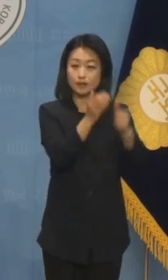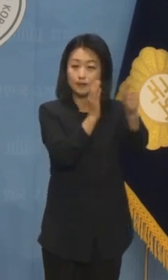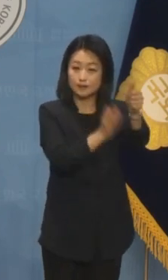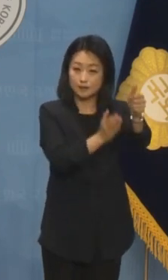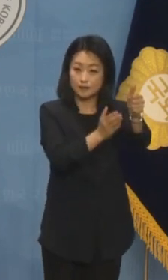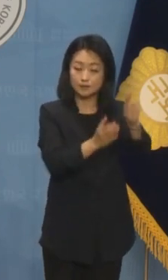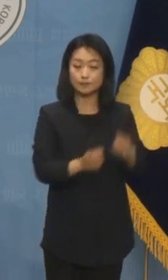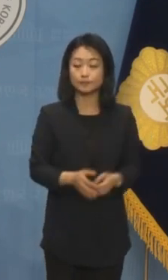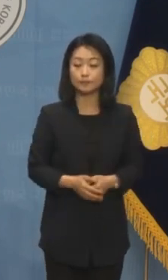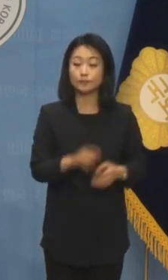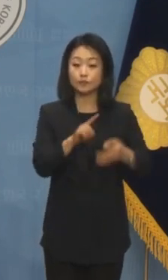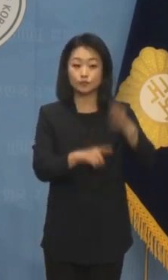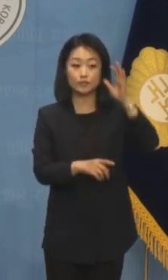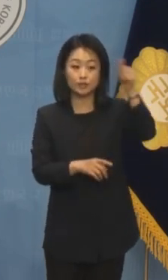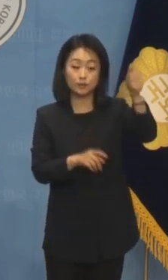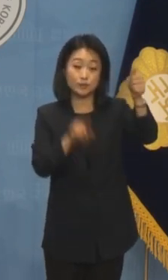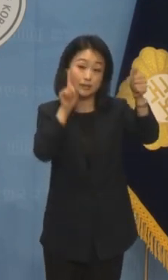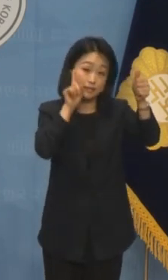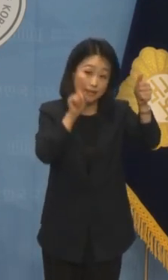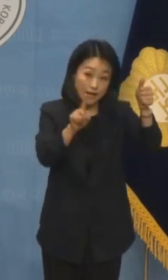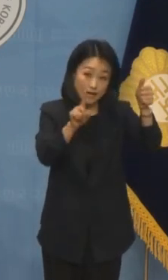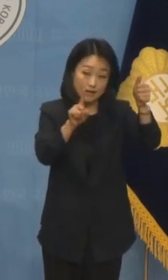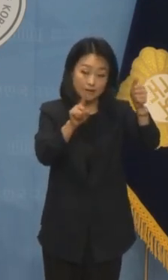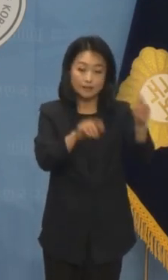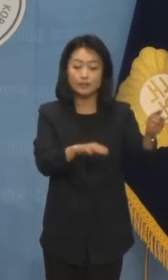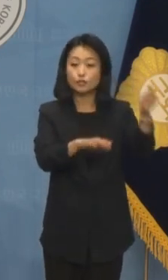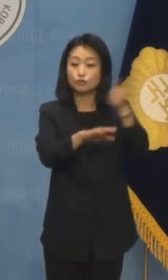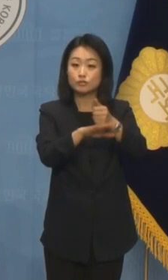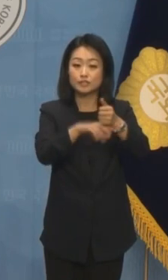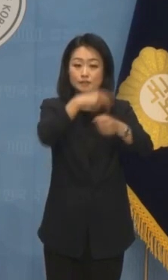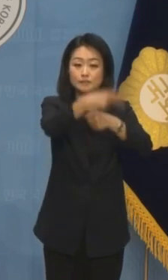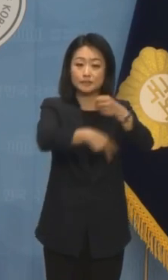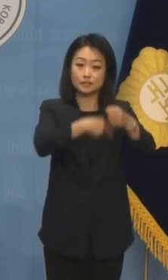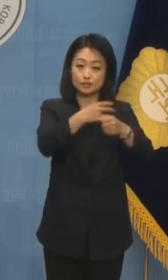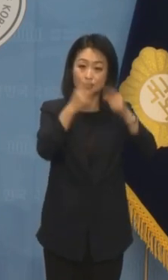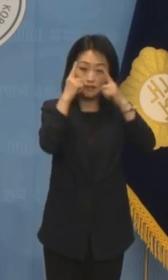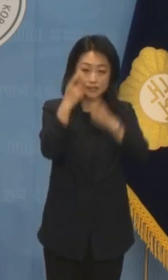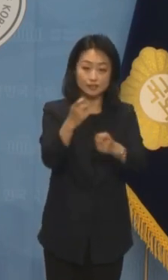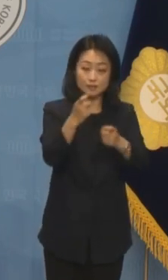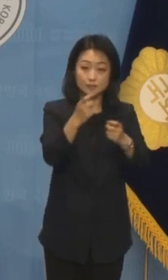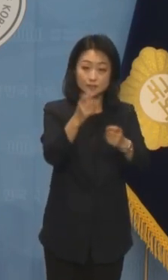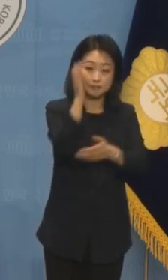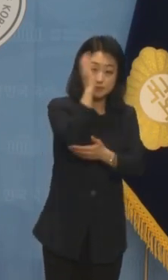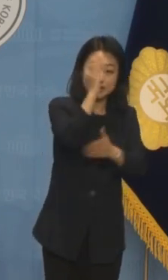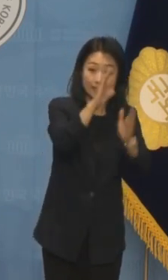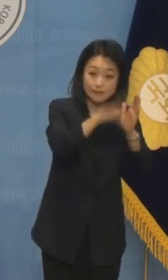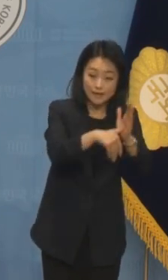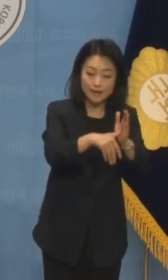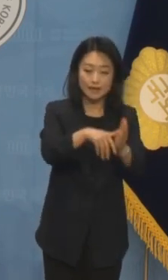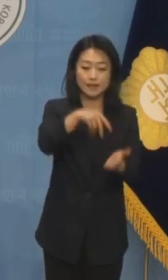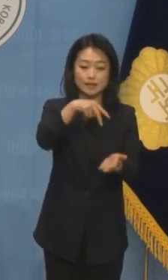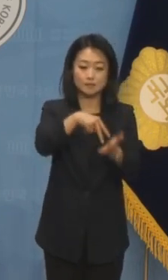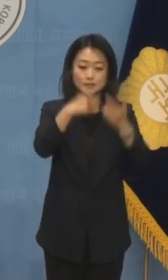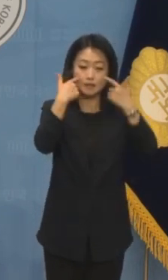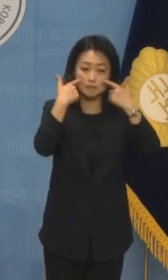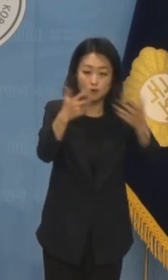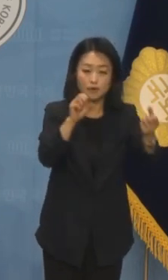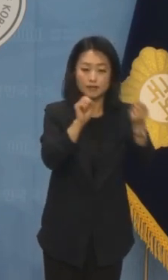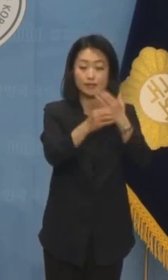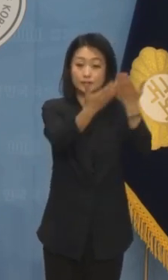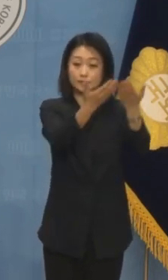윤석열 대통령은 내일 예정된 취임 2주년 기자회견에서 이 문제에 대해 명확한 입장을 내놓아야 할